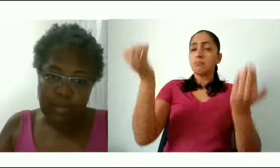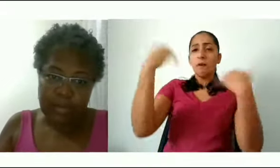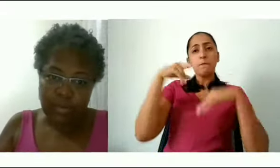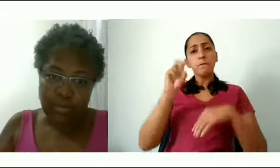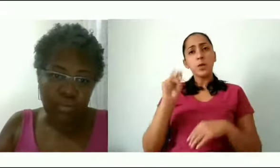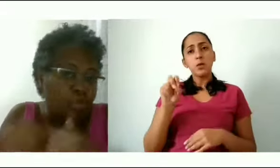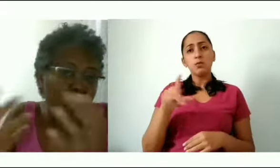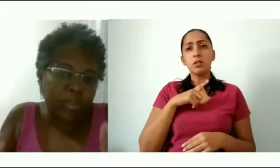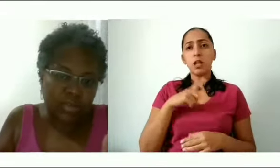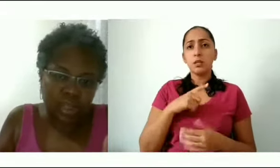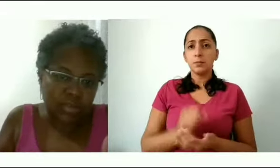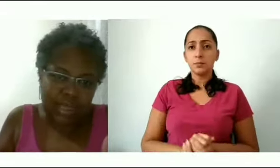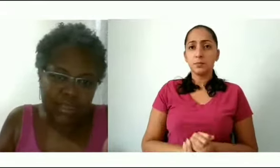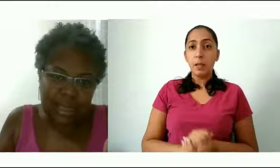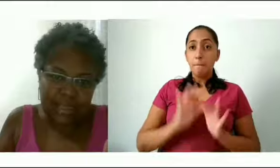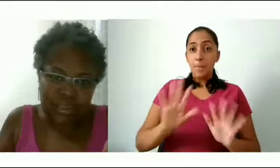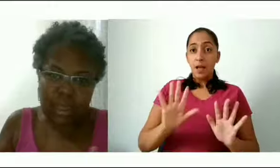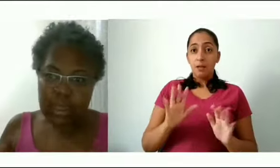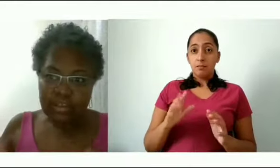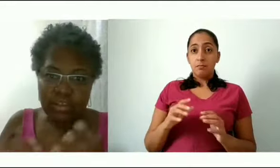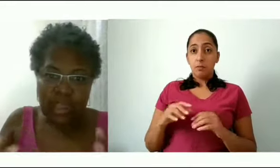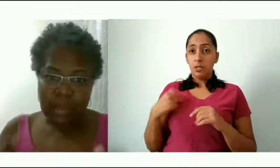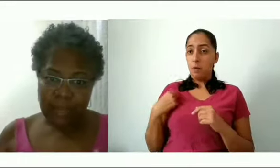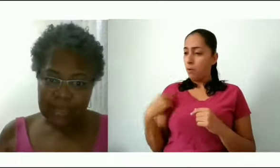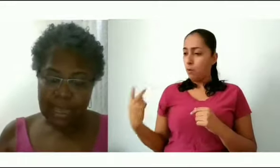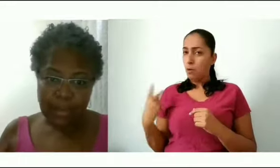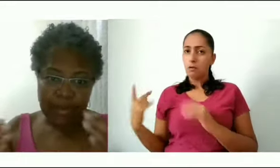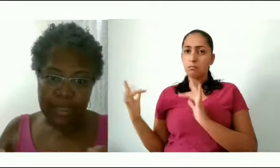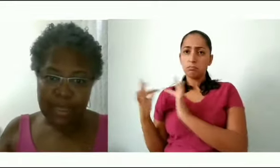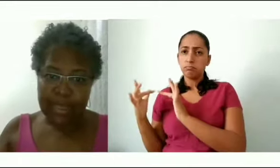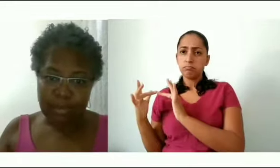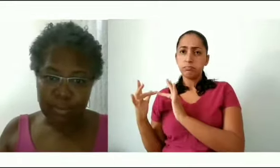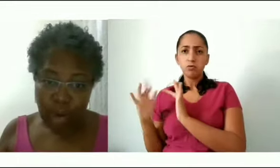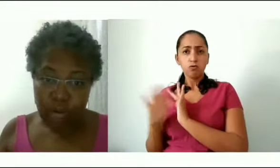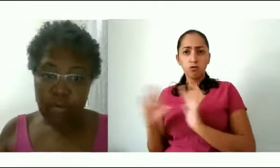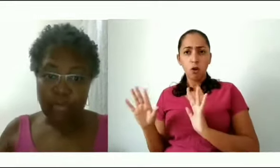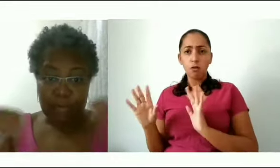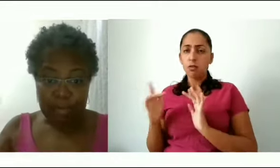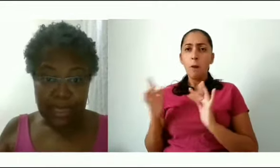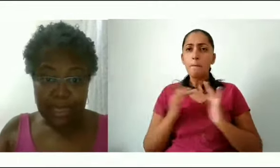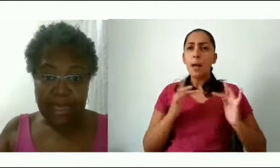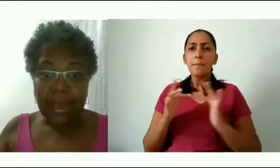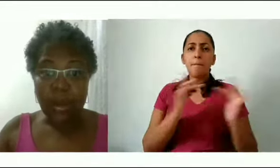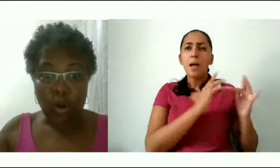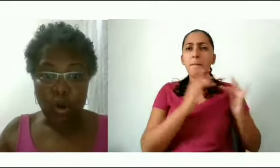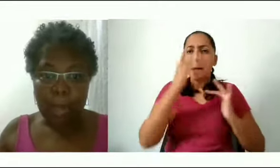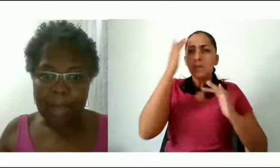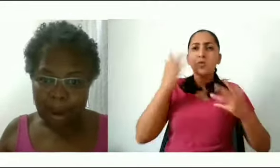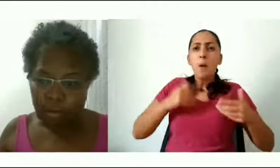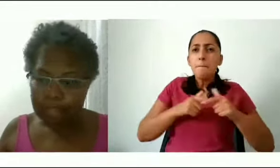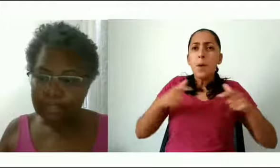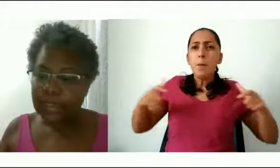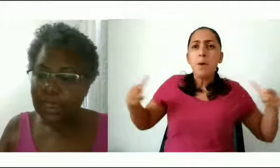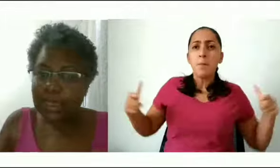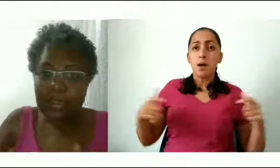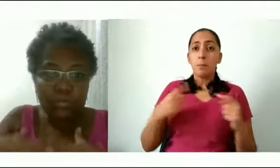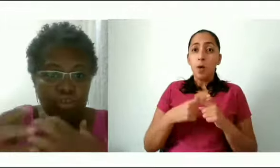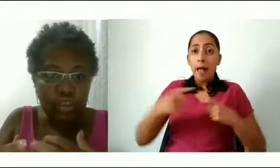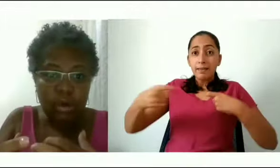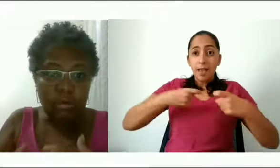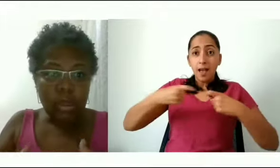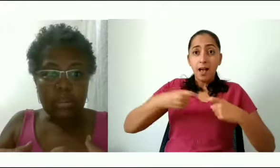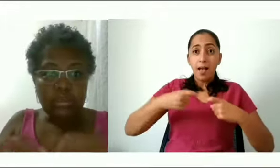passava para pessoas de inúmeras nacionalidades. A gente tem que pensar que a Primeira Guerra Mundial foi a primeira guerra global, né?